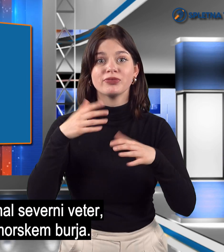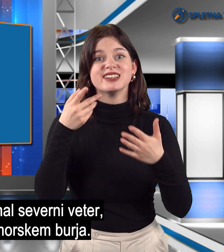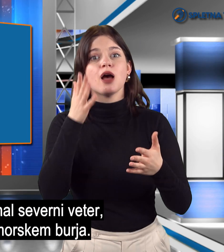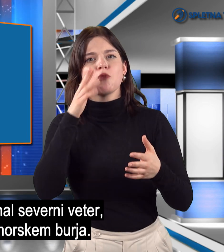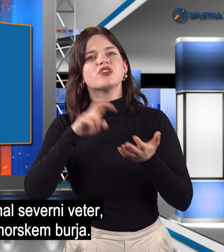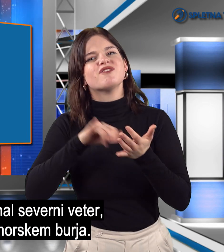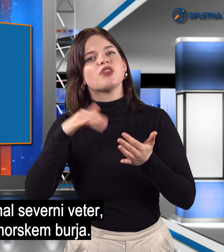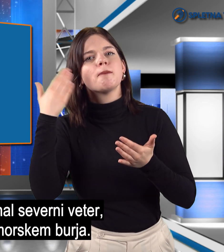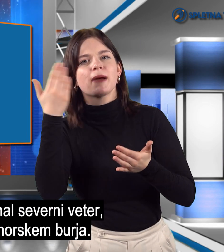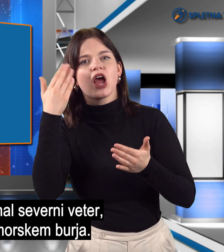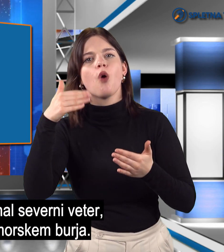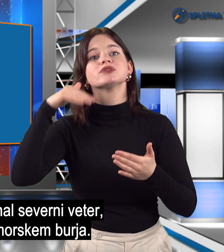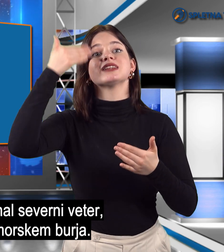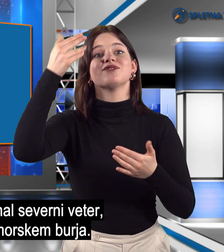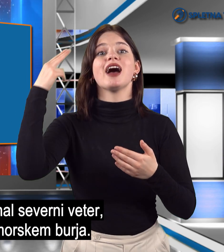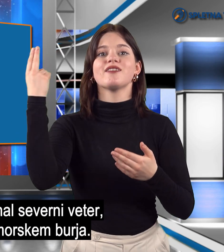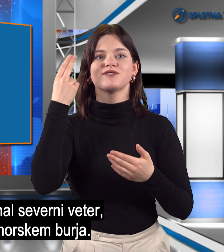severni veter, na Primorskem burja.